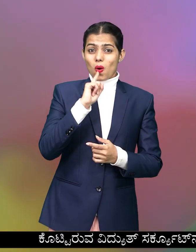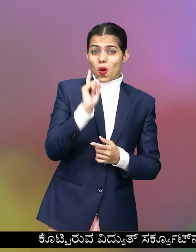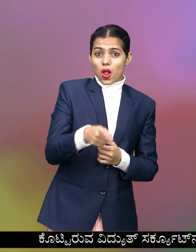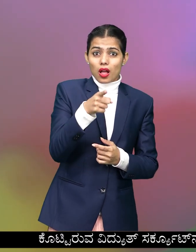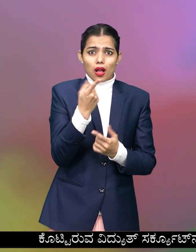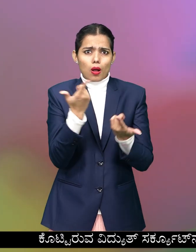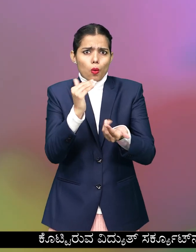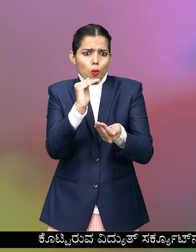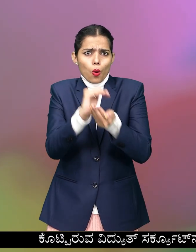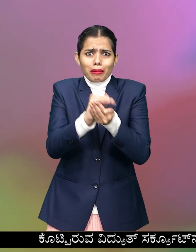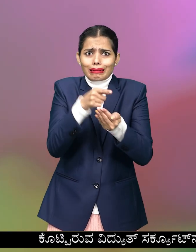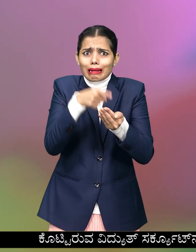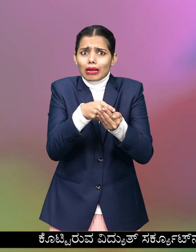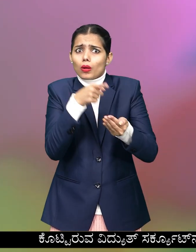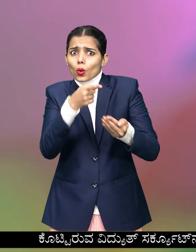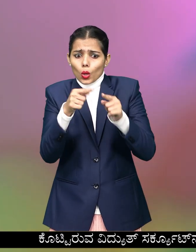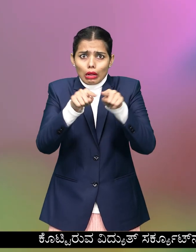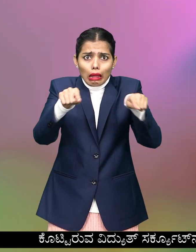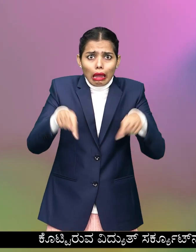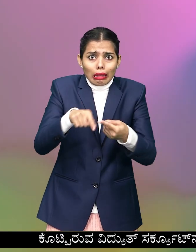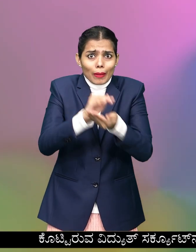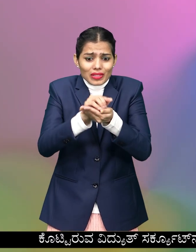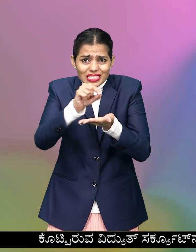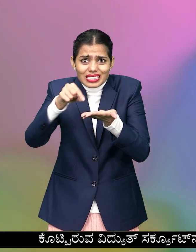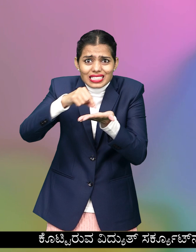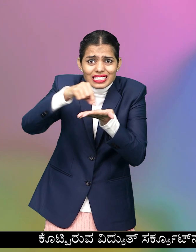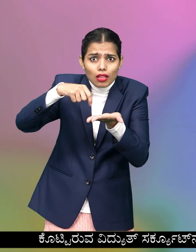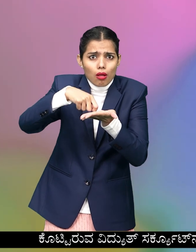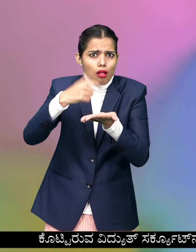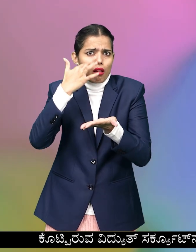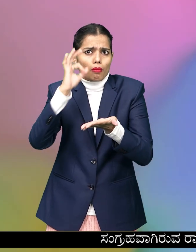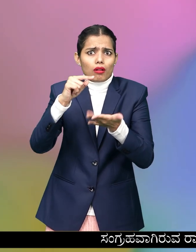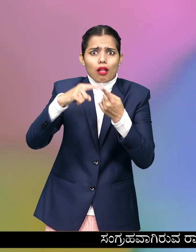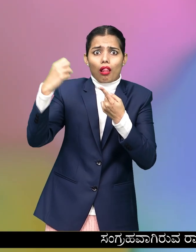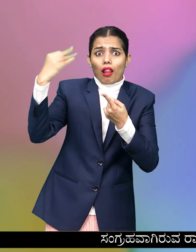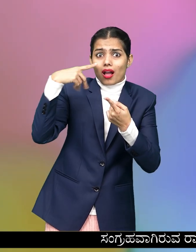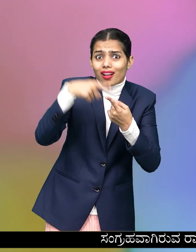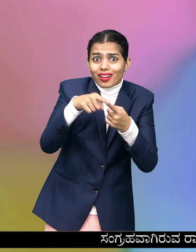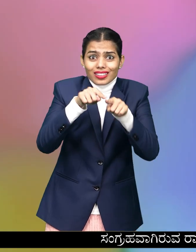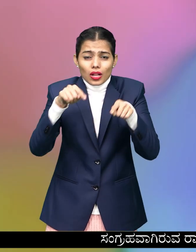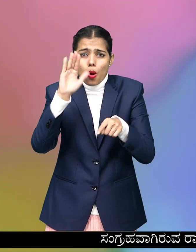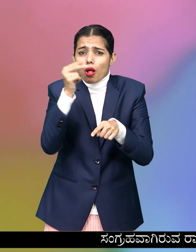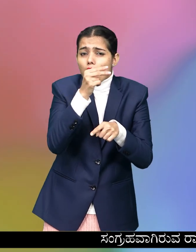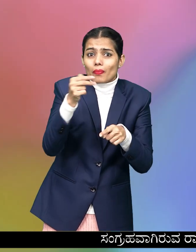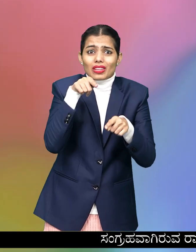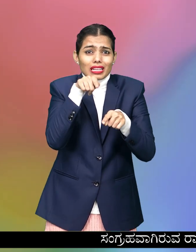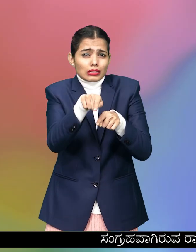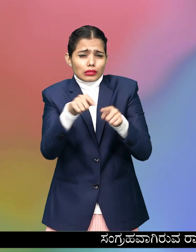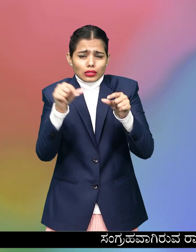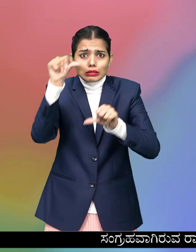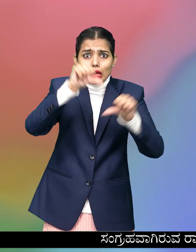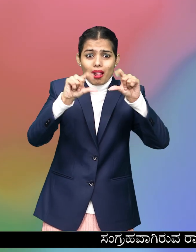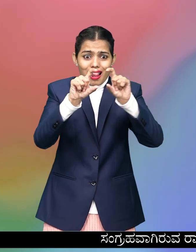ಕೊಟ್ಟಿರುವ ವಿದ್ಯುತ್ ಸರ್ಕ್ಯೂಟ್ನಲ್ಲಿ ಪ್ರಸ್ತುತವನ್ನು ಕಾಪಾಡಿಕೊಳ್ಳಲು ಕೋಶಕವು ಅದರಲ್ಲಿ ಸಂಗ್ರಹವಾಗಿರುವ ರಾಸಾಯನಿಕ